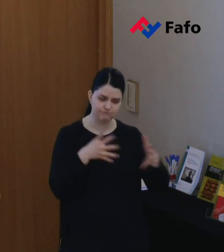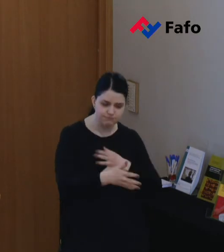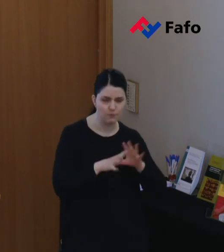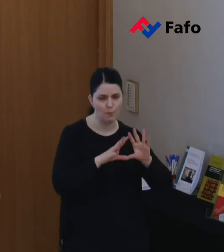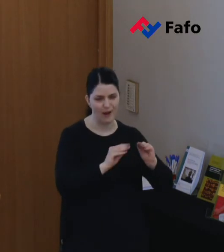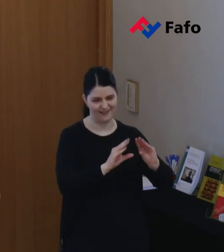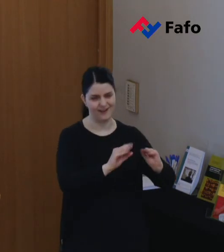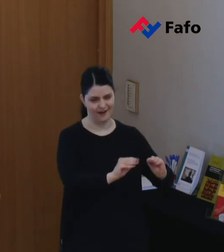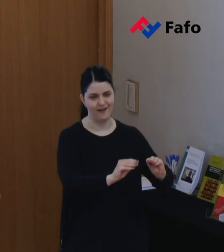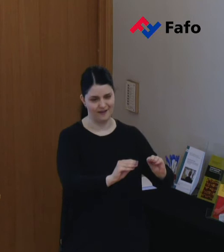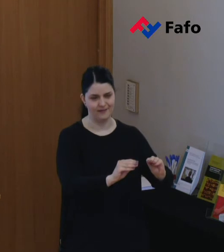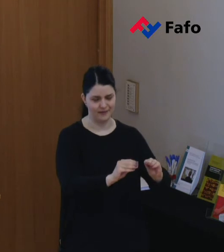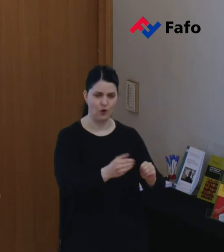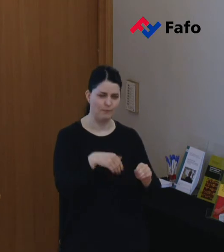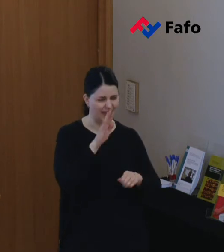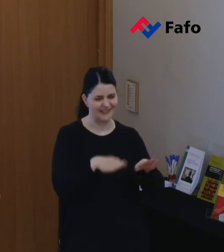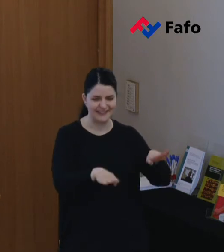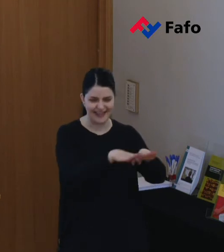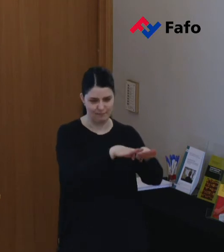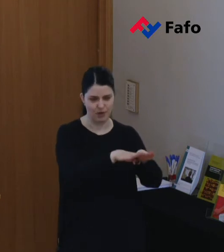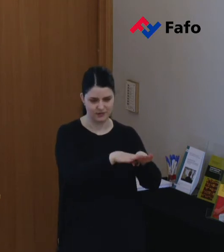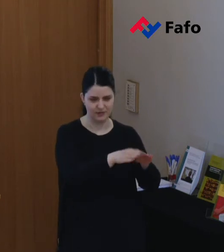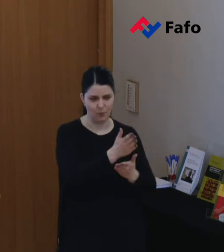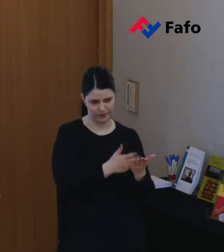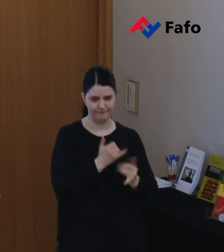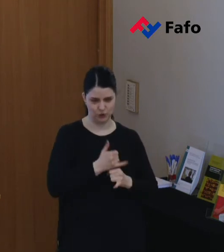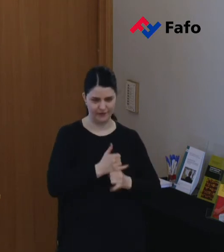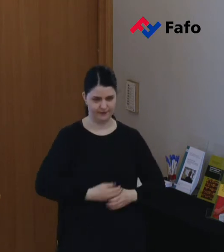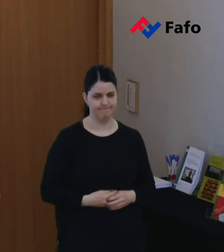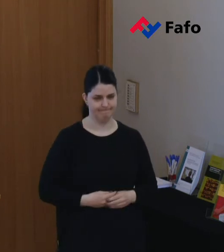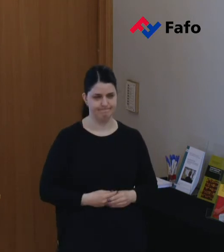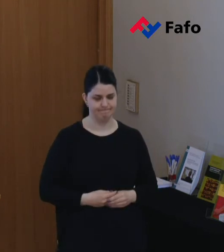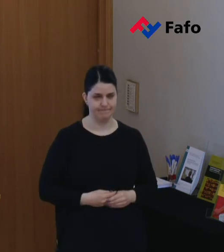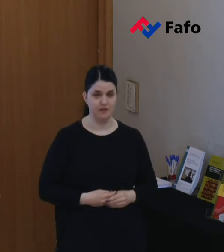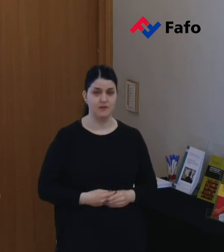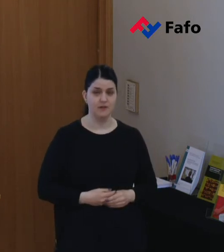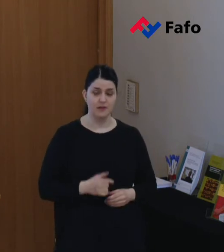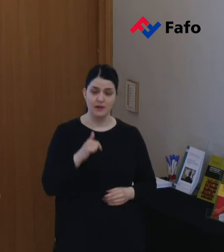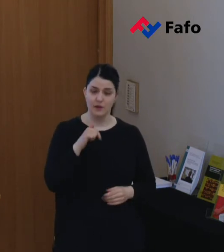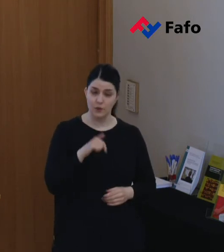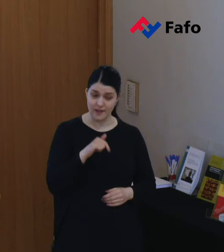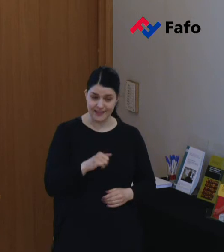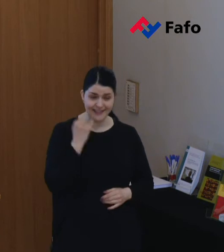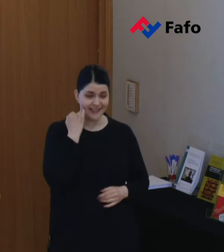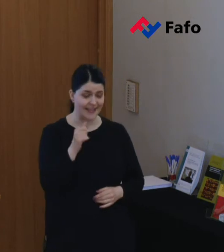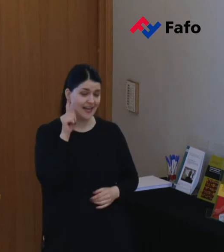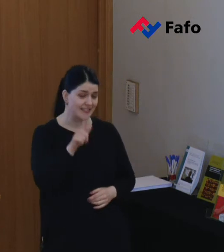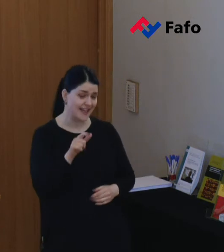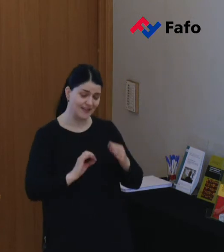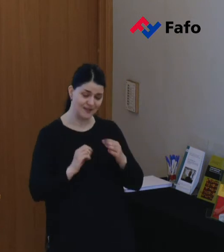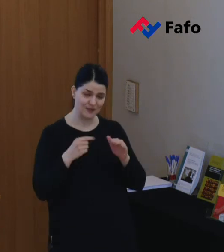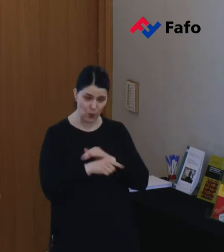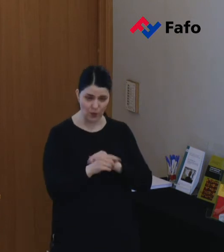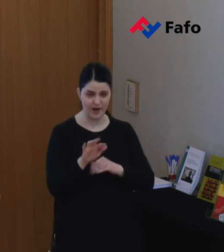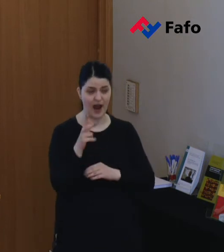bedre og mer tilpasset måte? Og i dag så er det Inger Lise Skog Hansen, vår